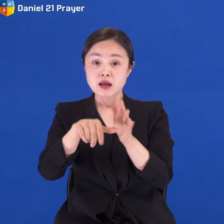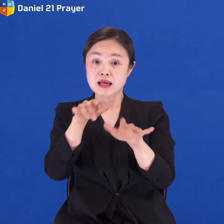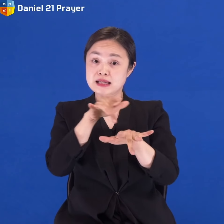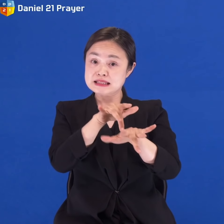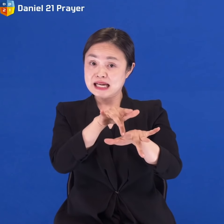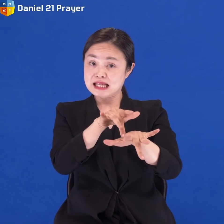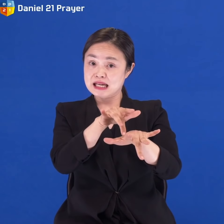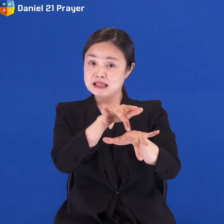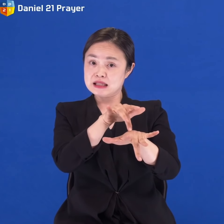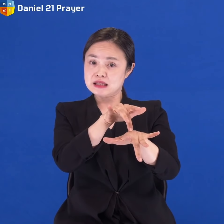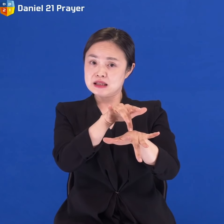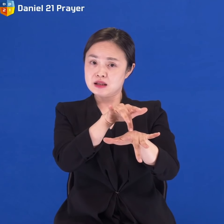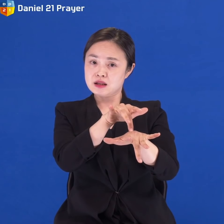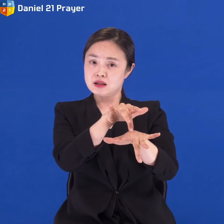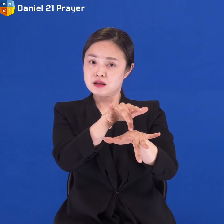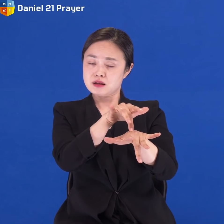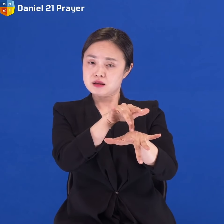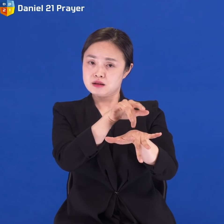우리를